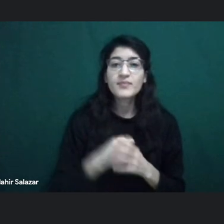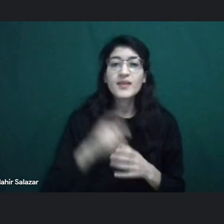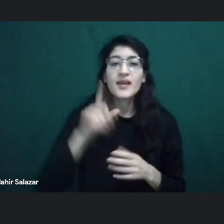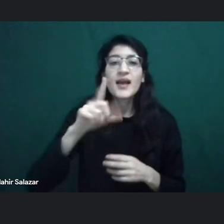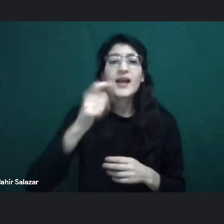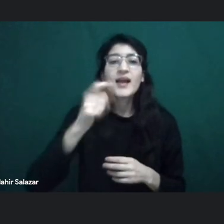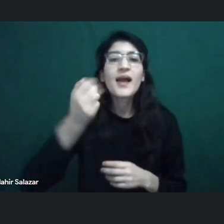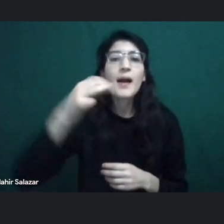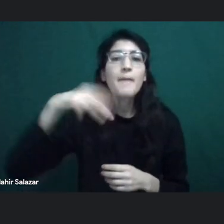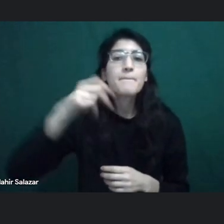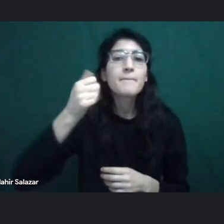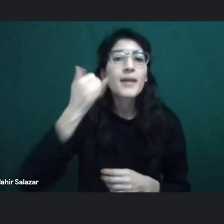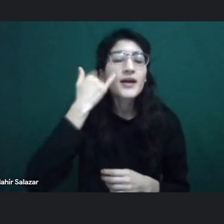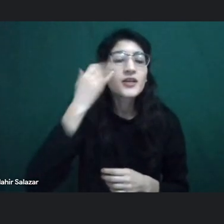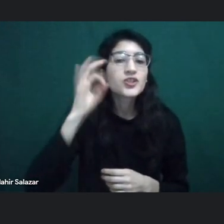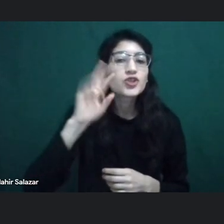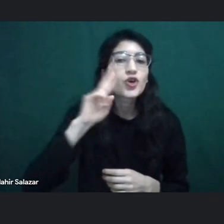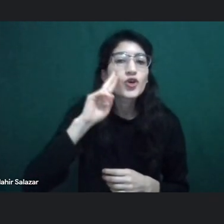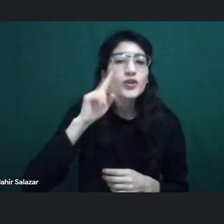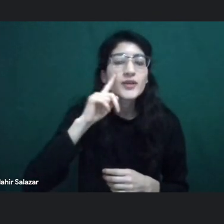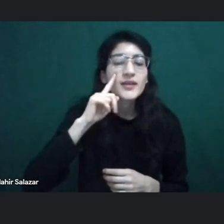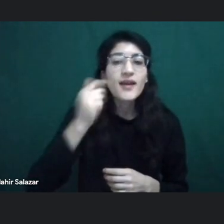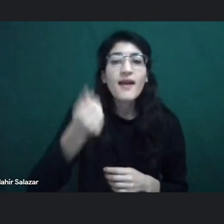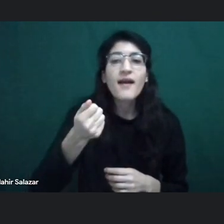¿Cuál es el núcleo ahí?